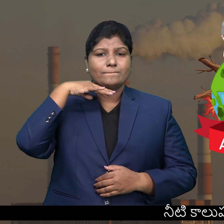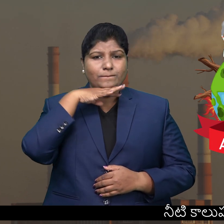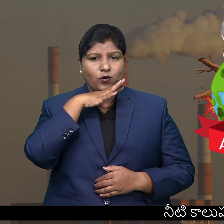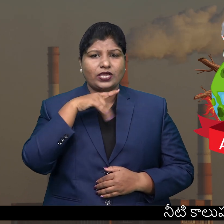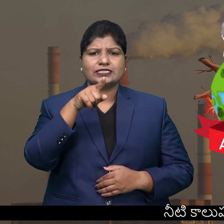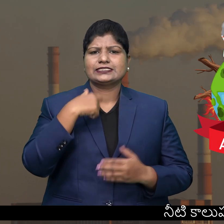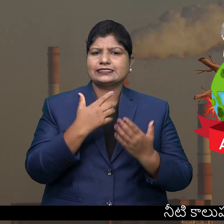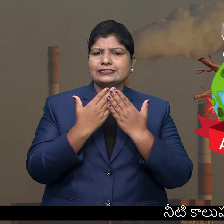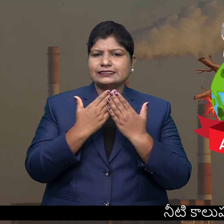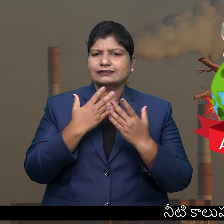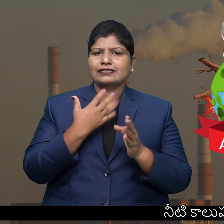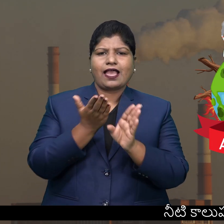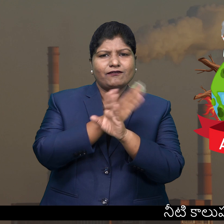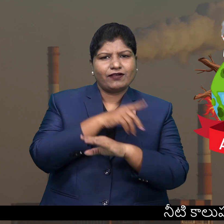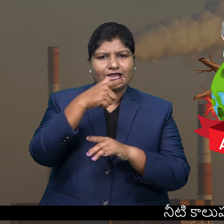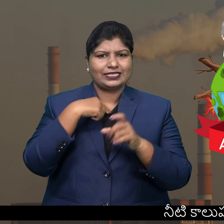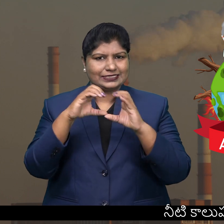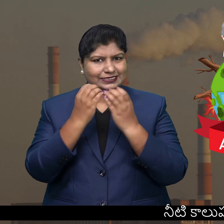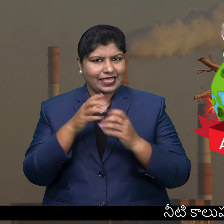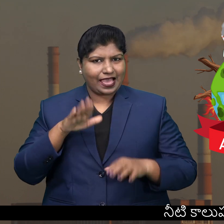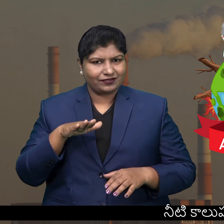నీటి కాలుష్యం మీకు గుర్తుందా?